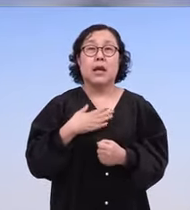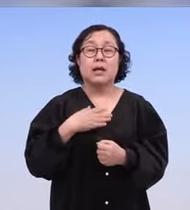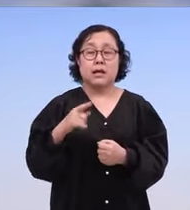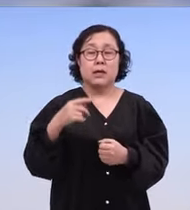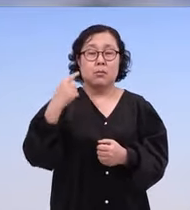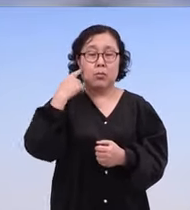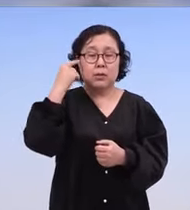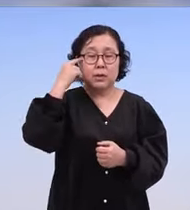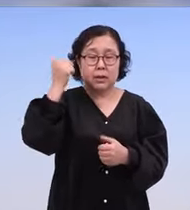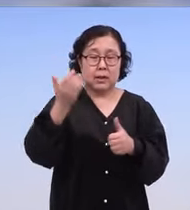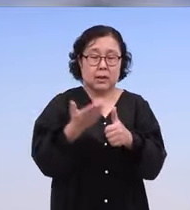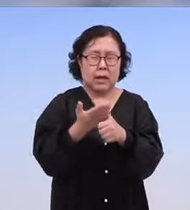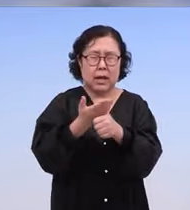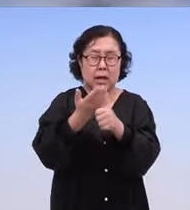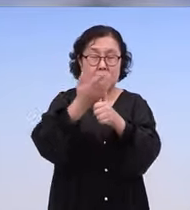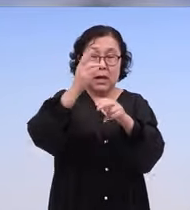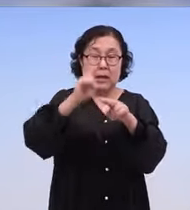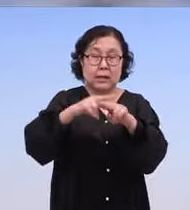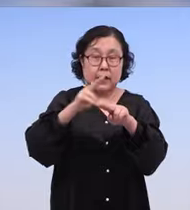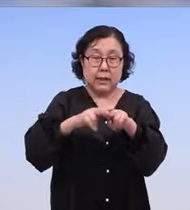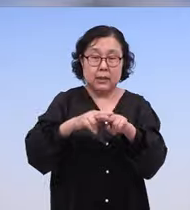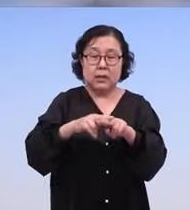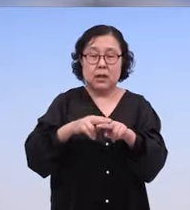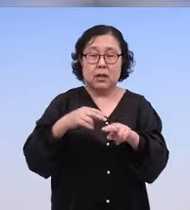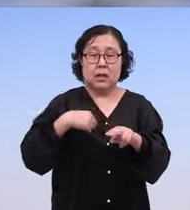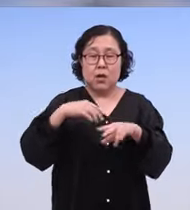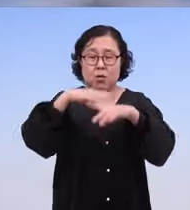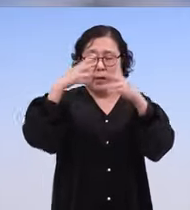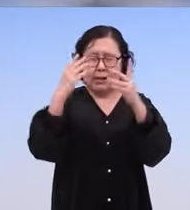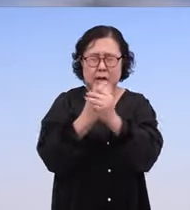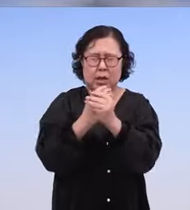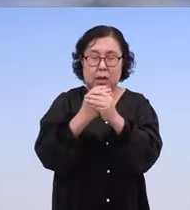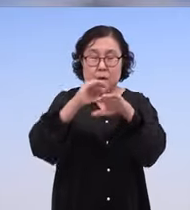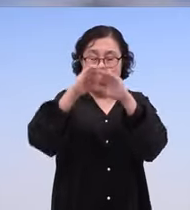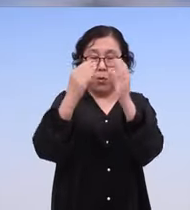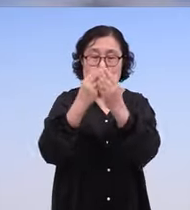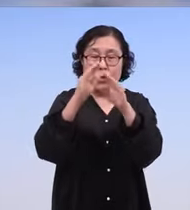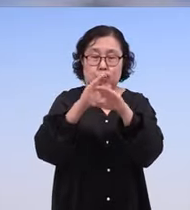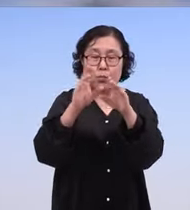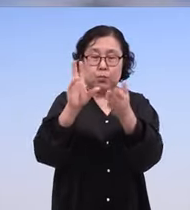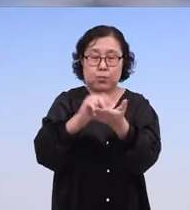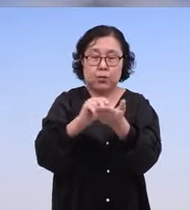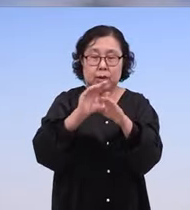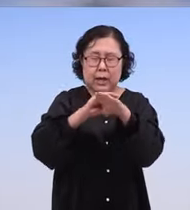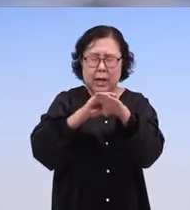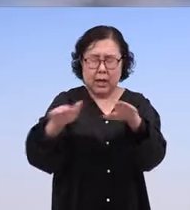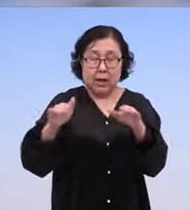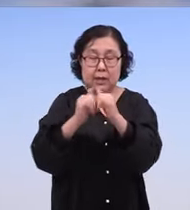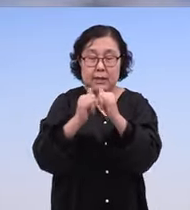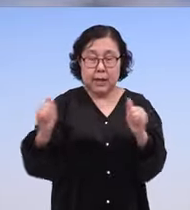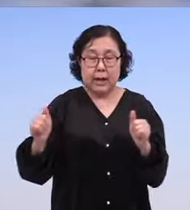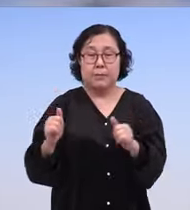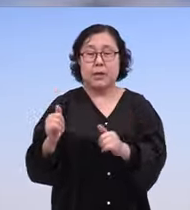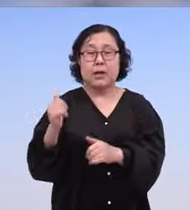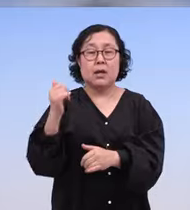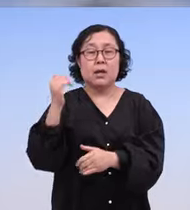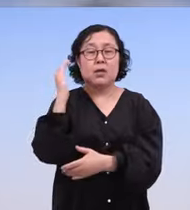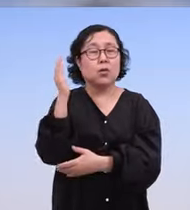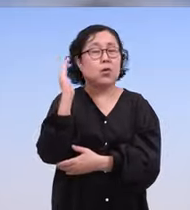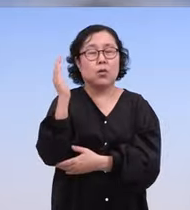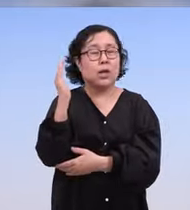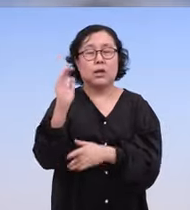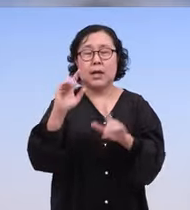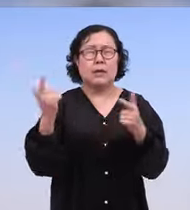걸 다 해결한 어떤 그 완결자가 설교하는 거 아닙니다. 똑같이 약한 육신을 가지고 같이 마음이